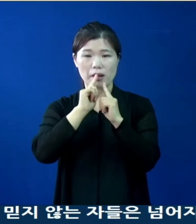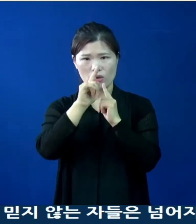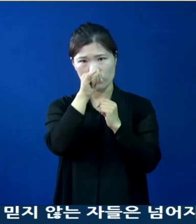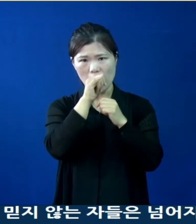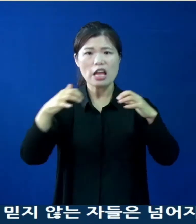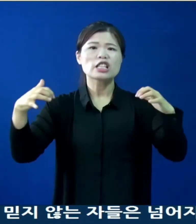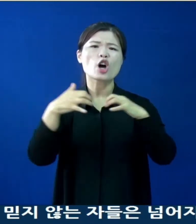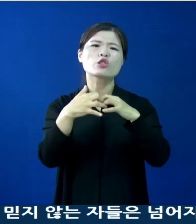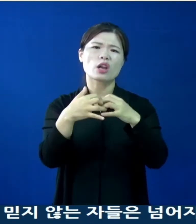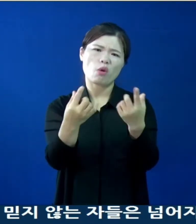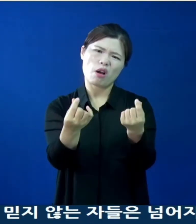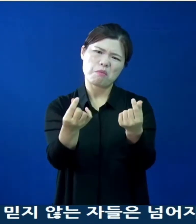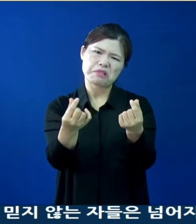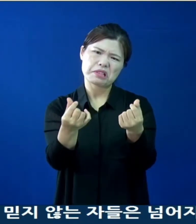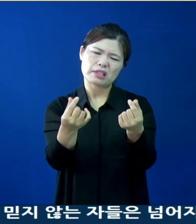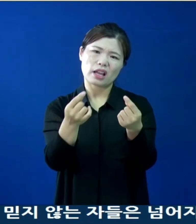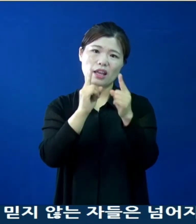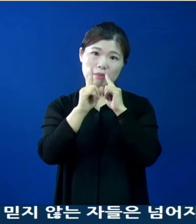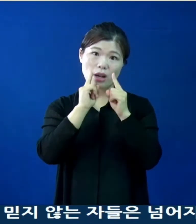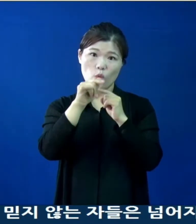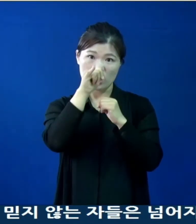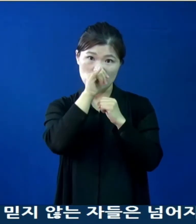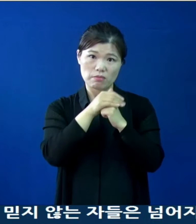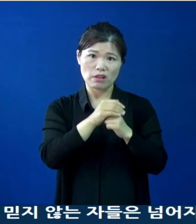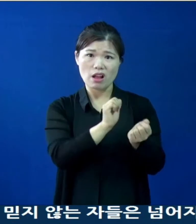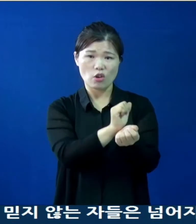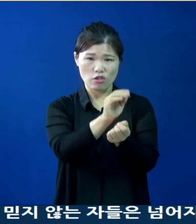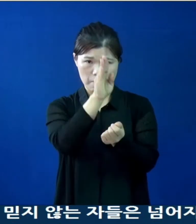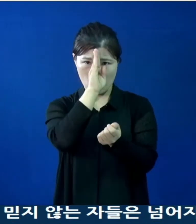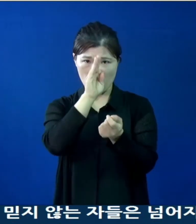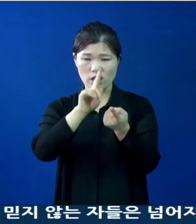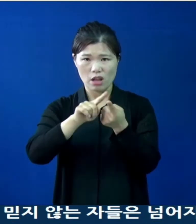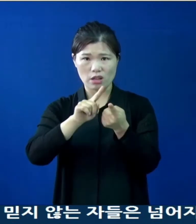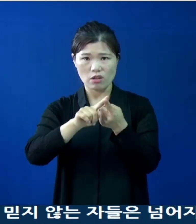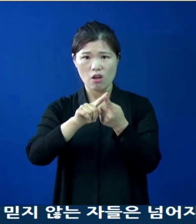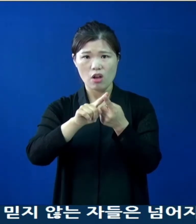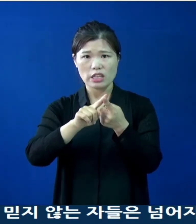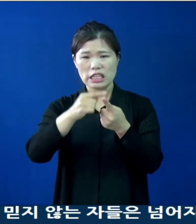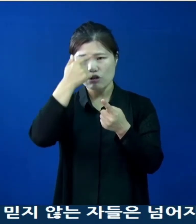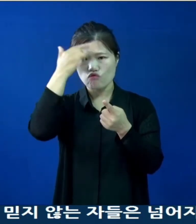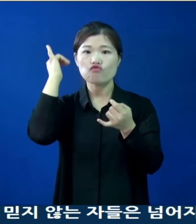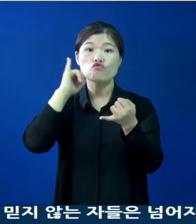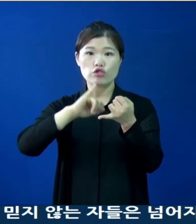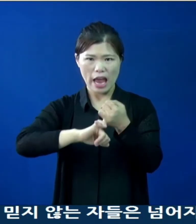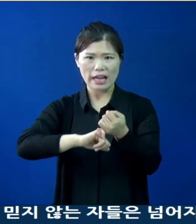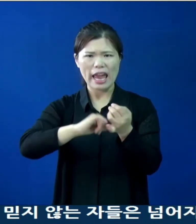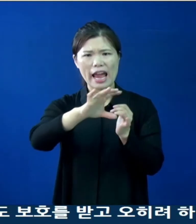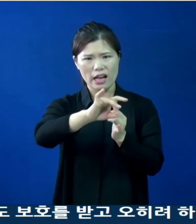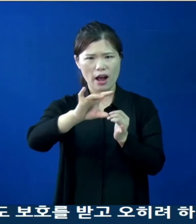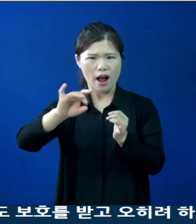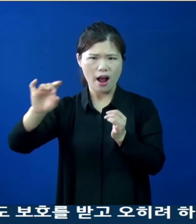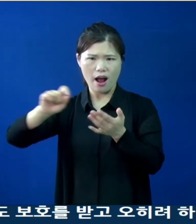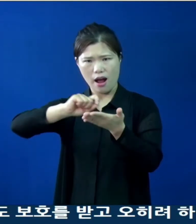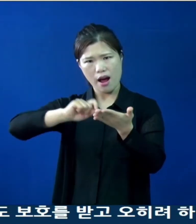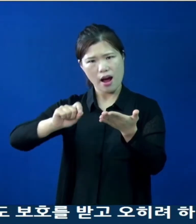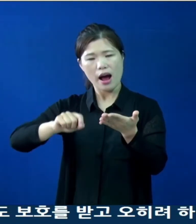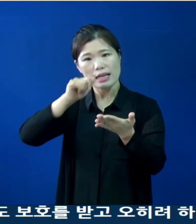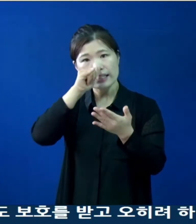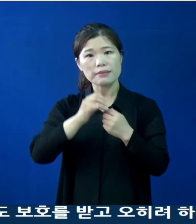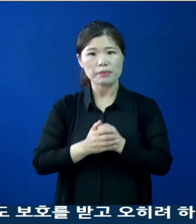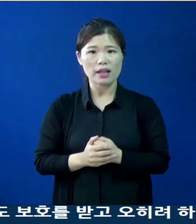전쟁과 같이 이 전염병이 사용되는 경우가 구약 성경에 종종 있게 됩니다.